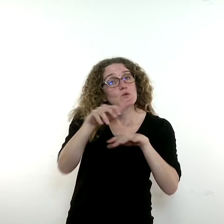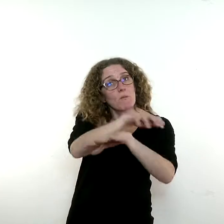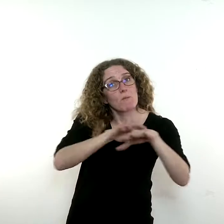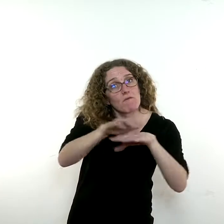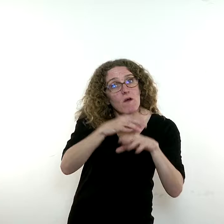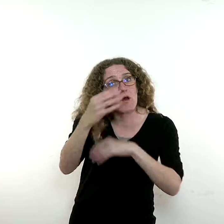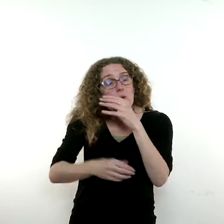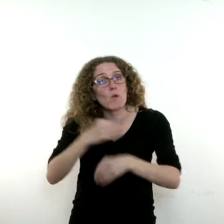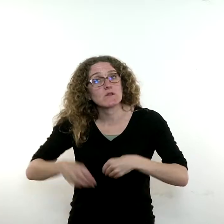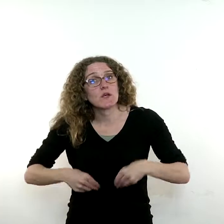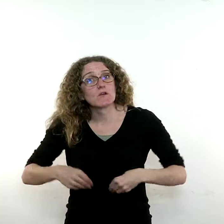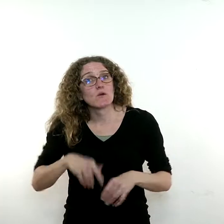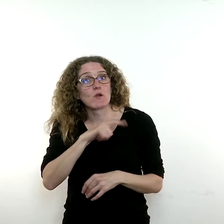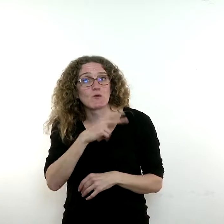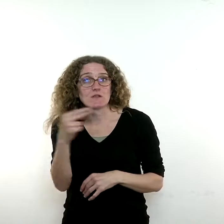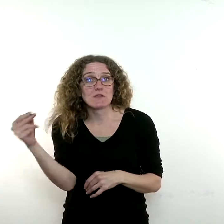la police nationale.